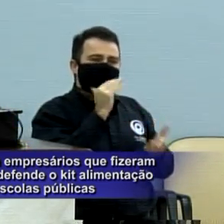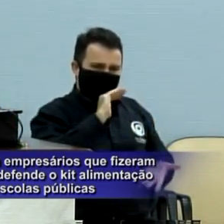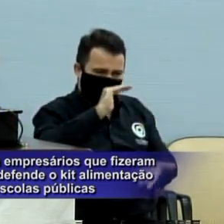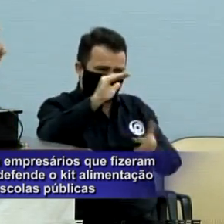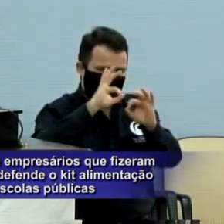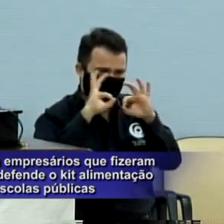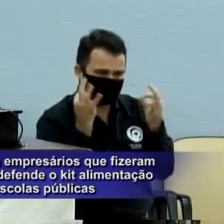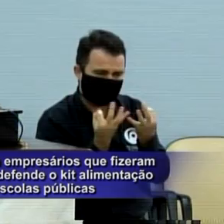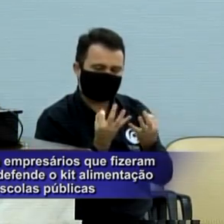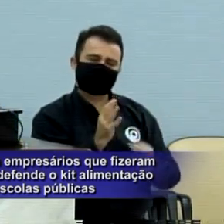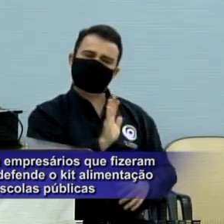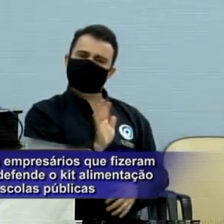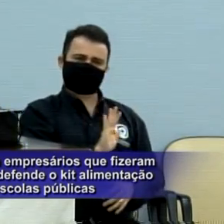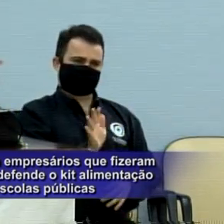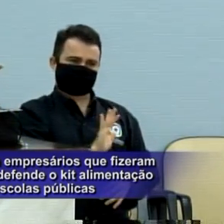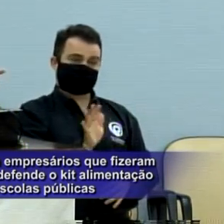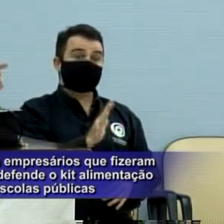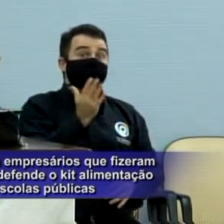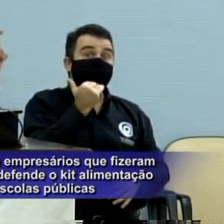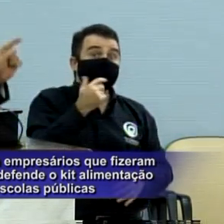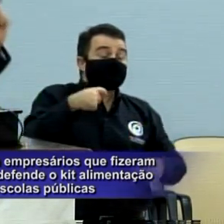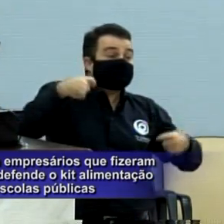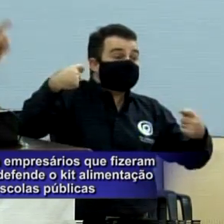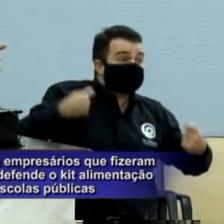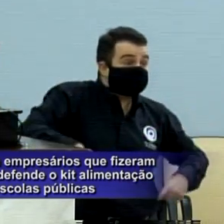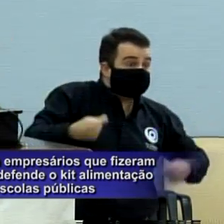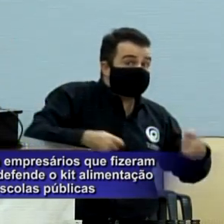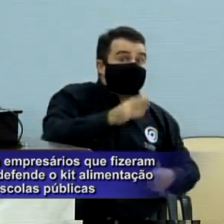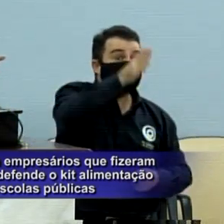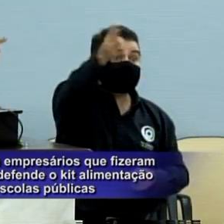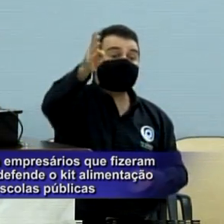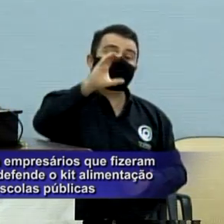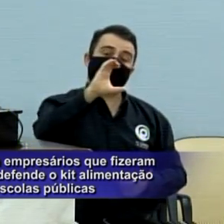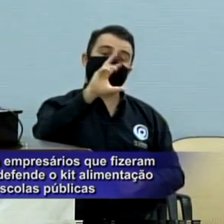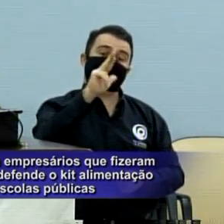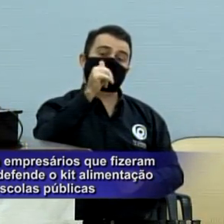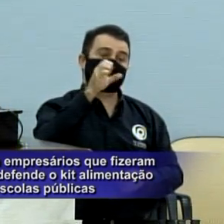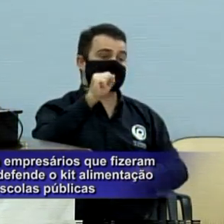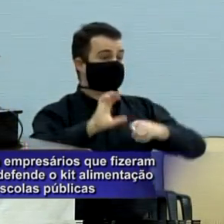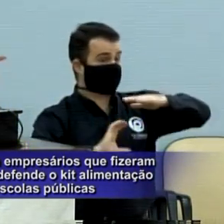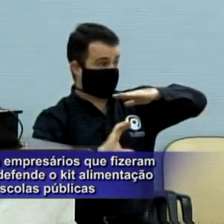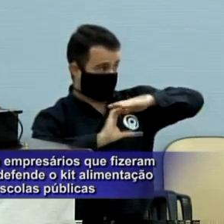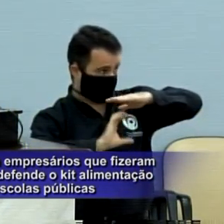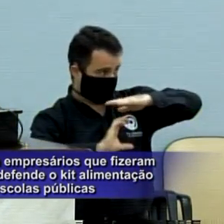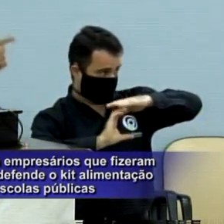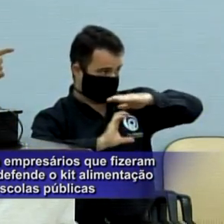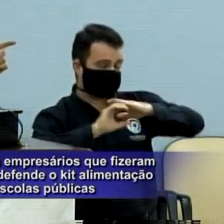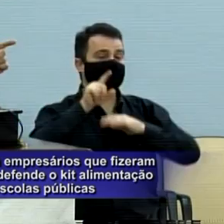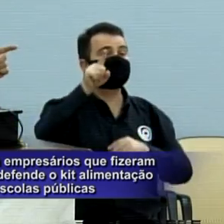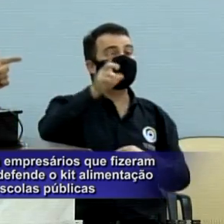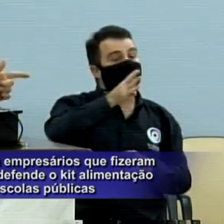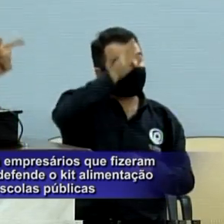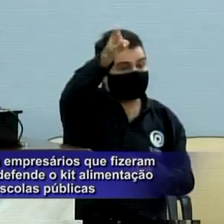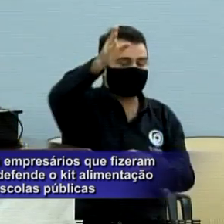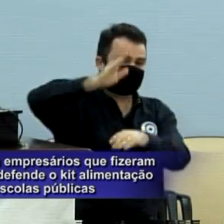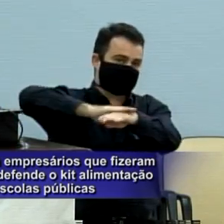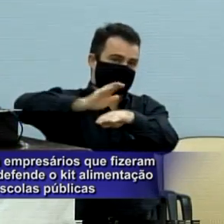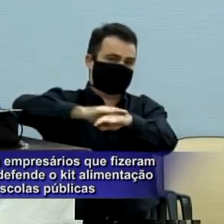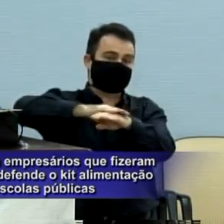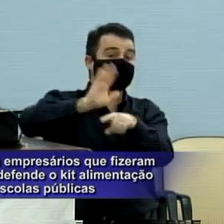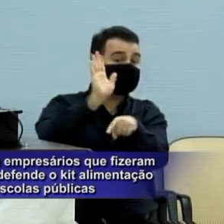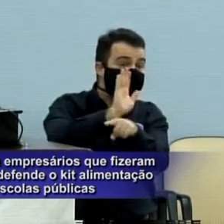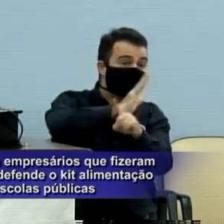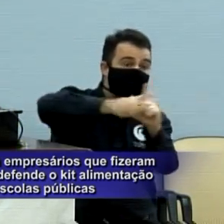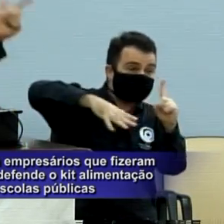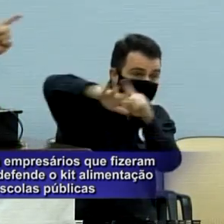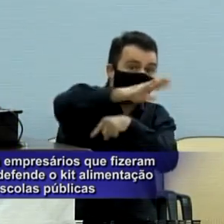família necessita de alimentação, senhor presidente, ela deve procurar os CRAS, para que os CRAS possam, através da assistência social,